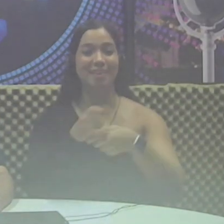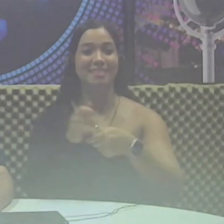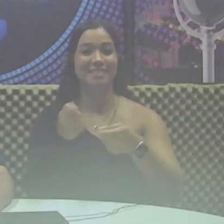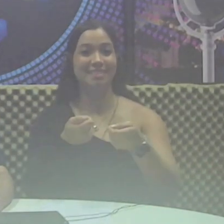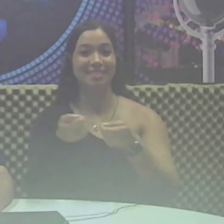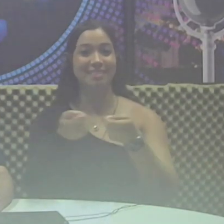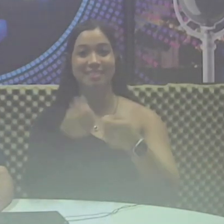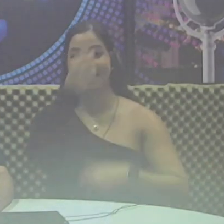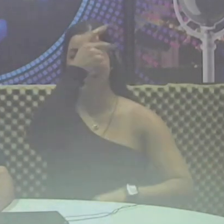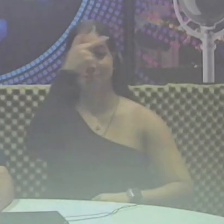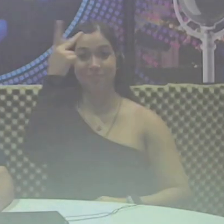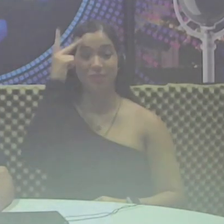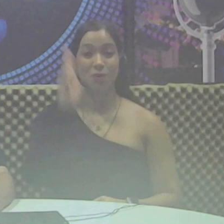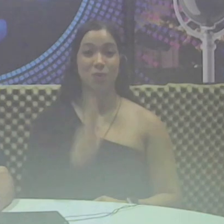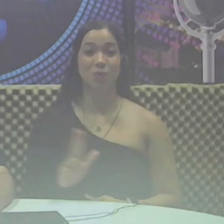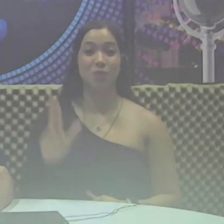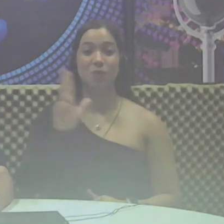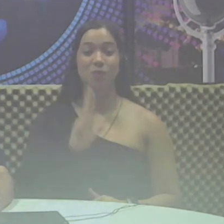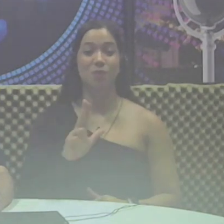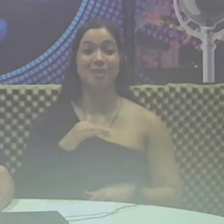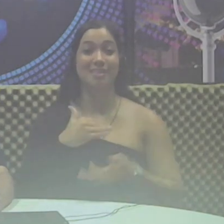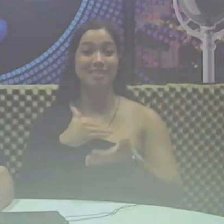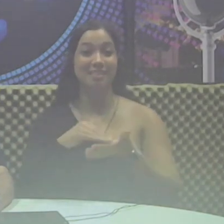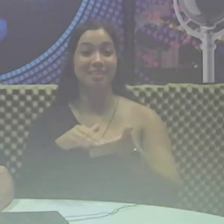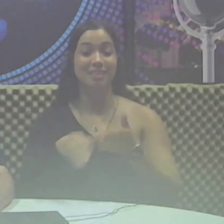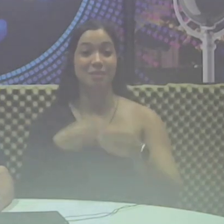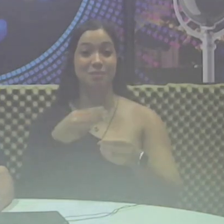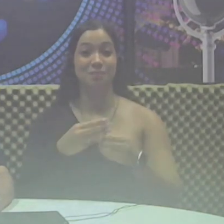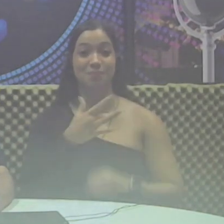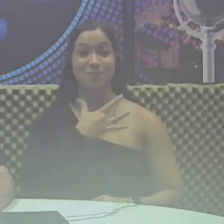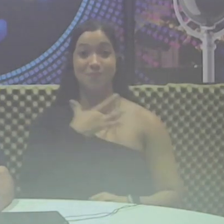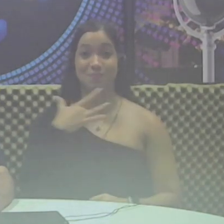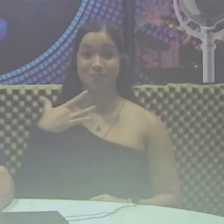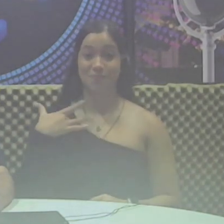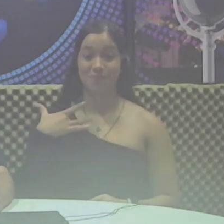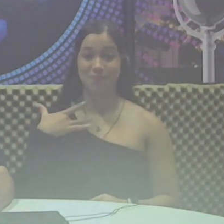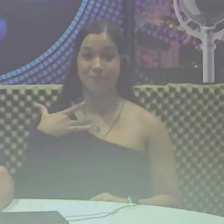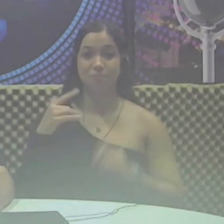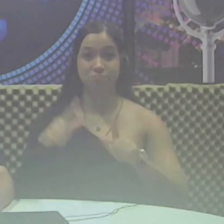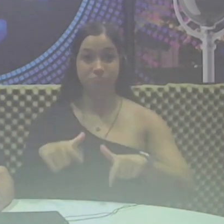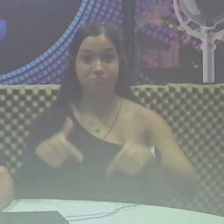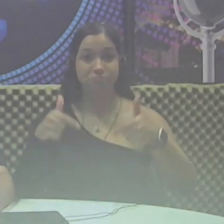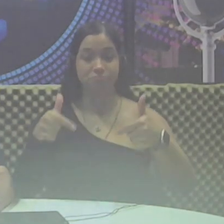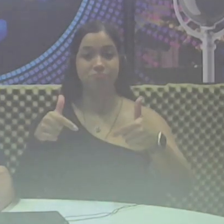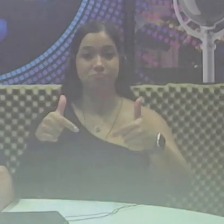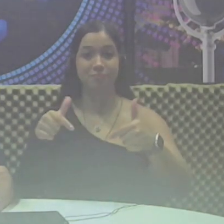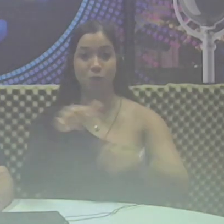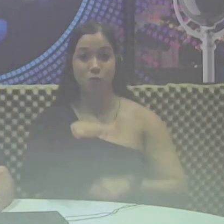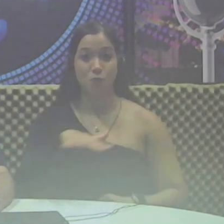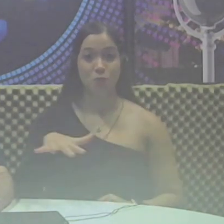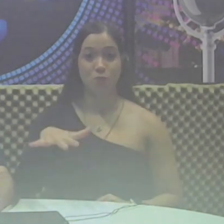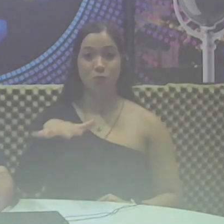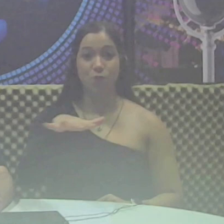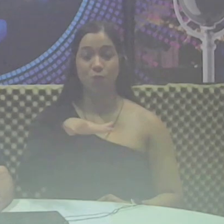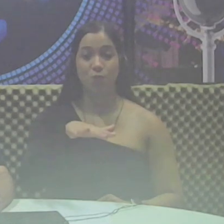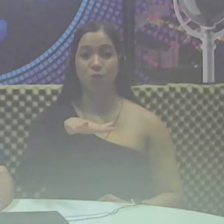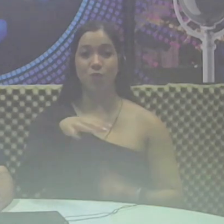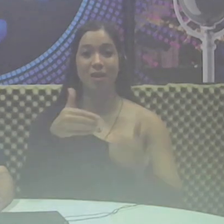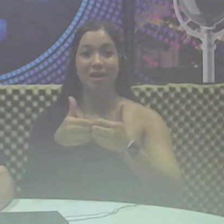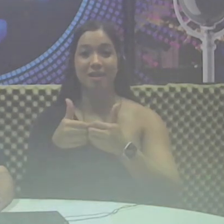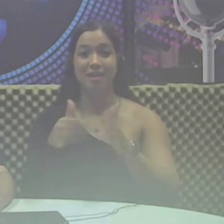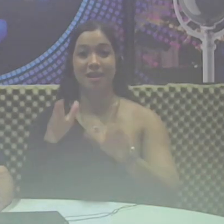pela Prefeitura de Uberlândia, por meio da Secretaria Municipal de Saúde, com atuação em âmbito regional, tendo sido inaugurado